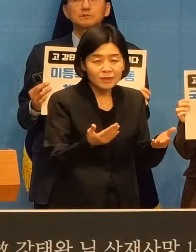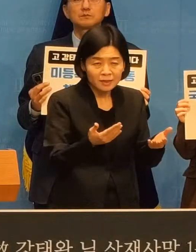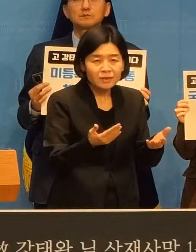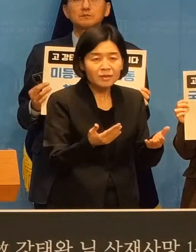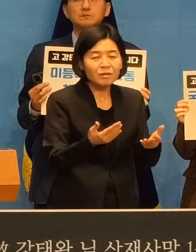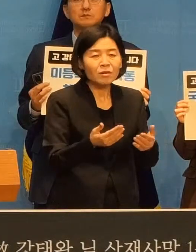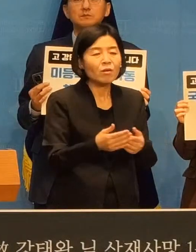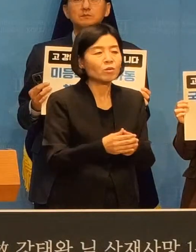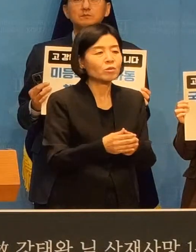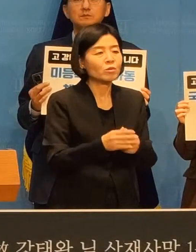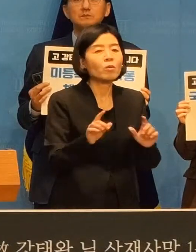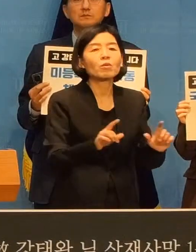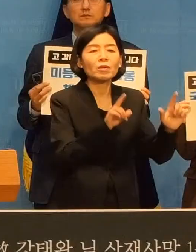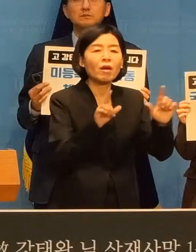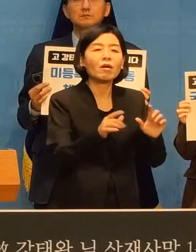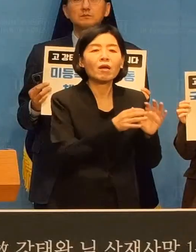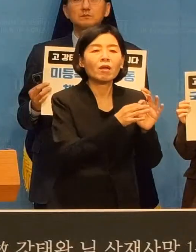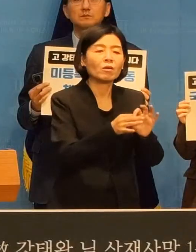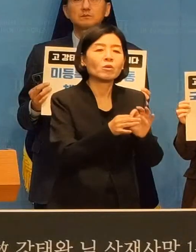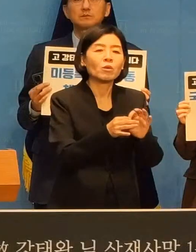할 수 있다고 했어요. 그런 아들이